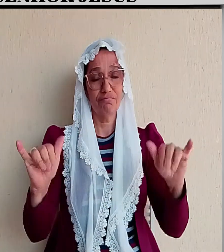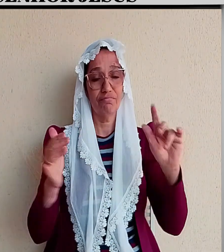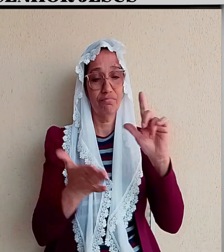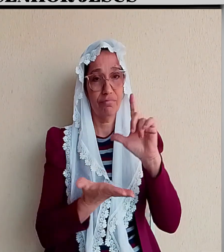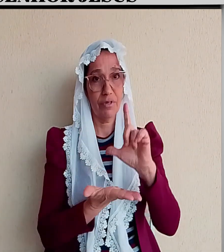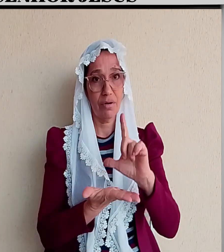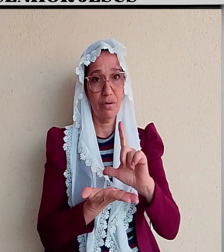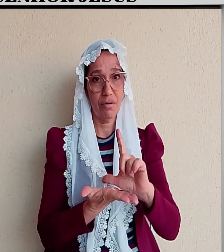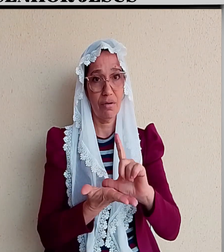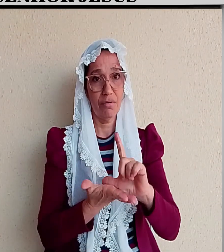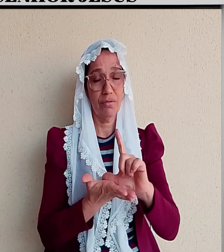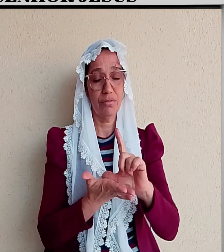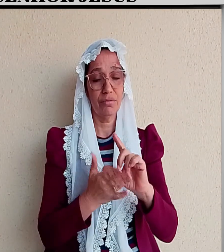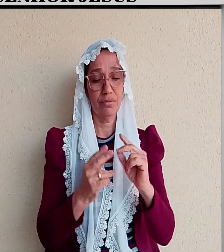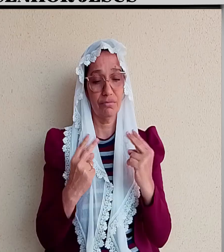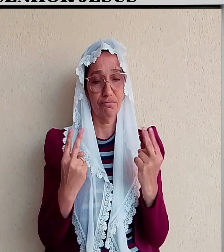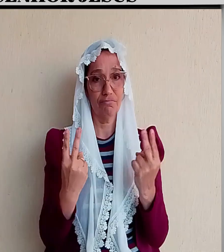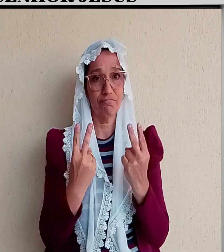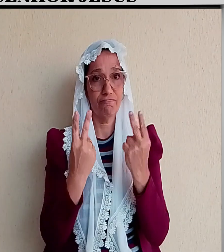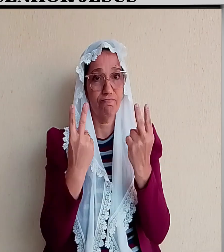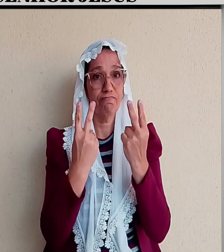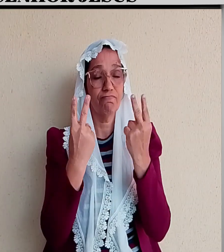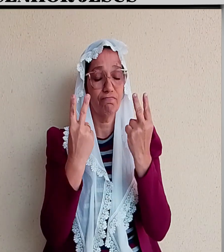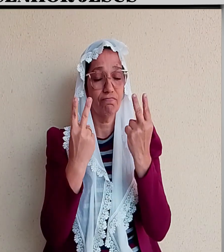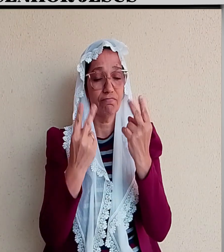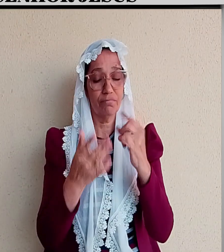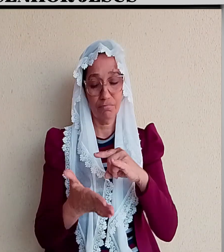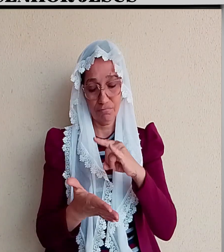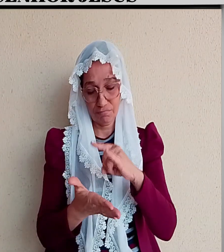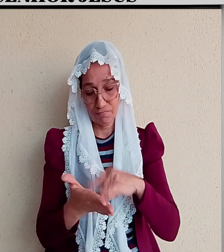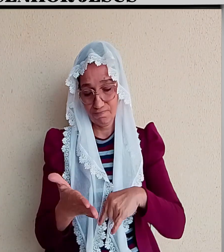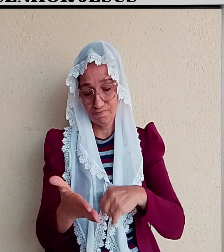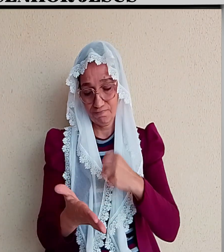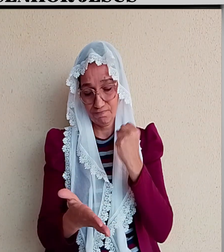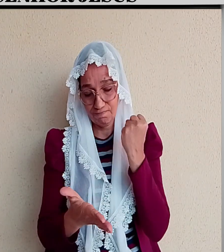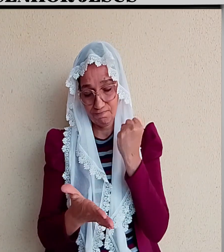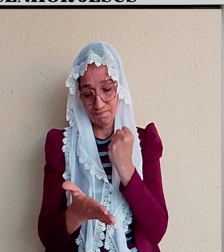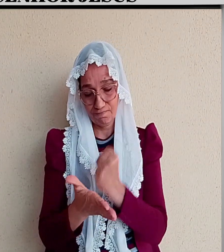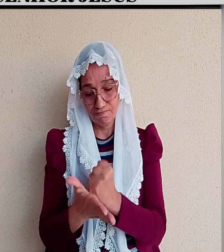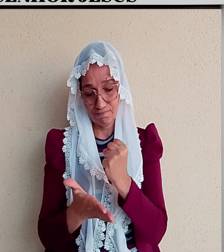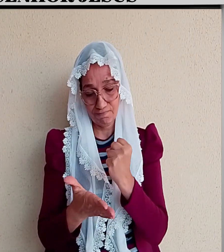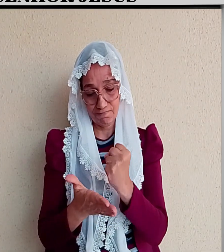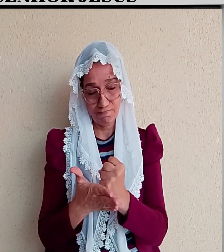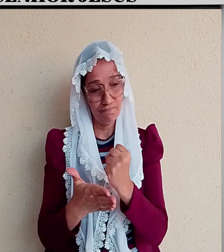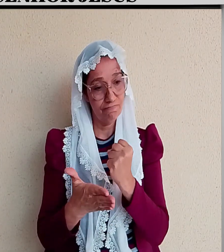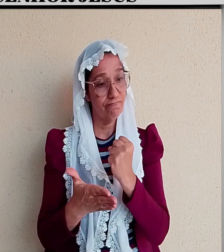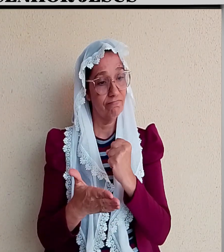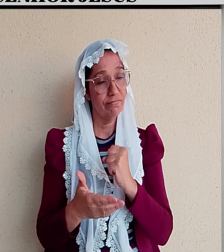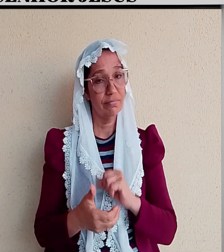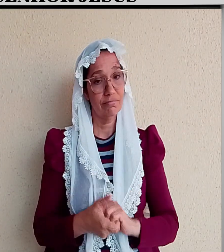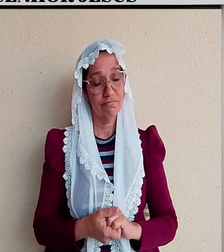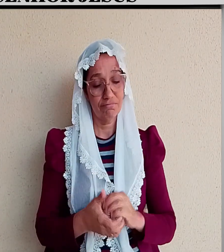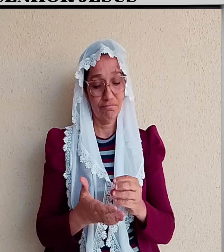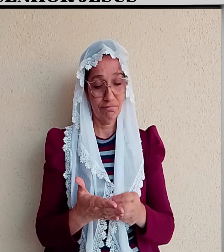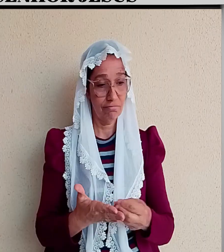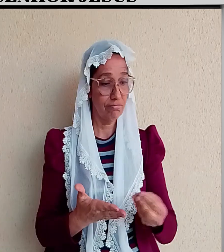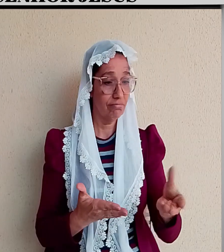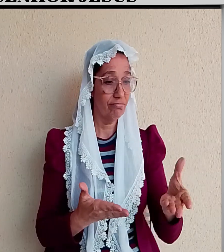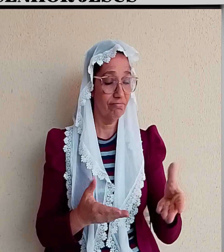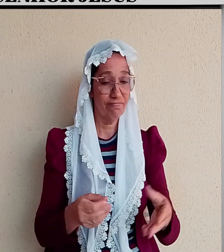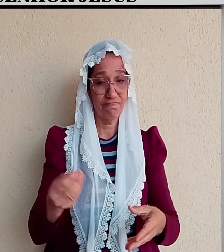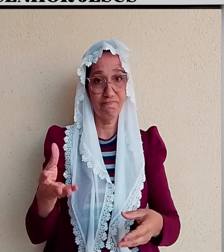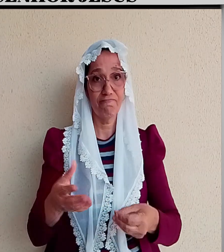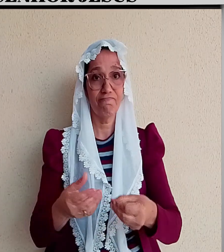Jesus. Aleluia, foi impresso e carimbado, e já está começando a distribuir os laudos. Aleluia,